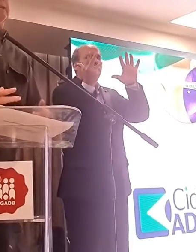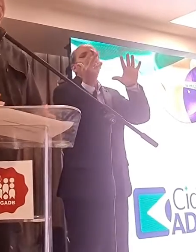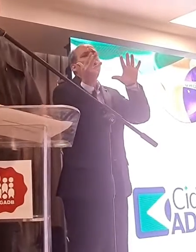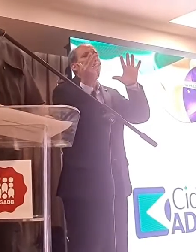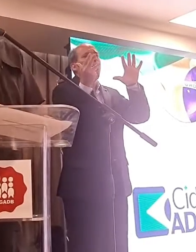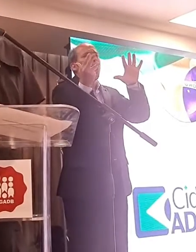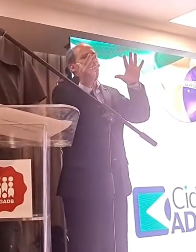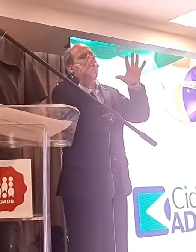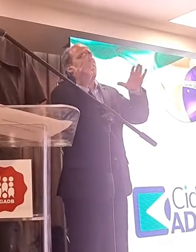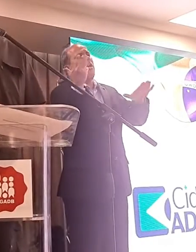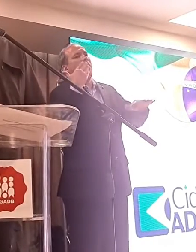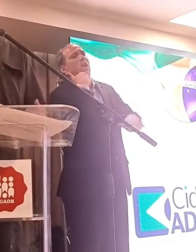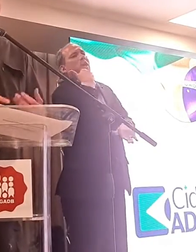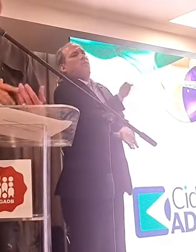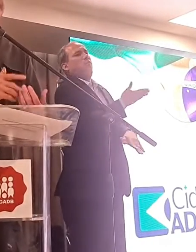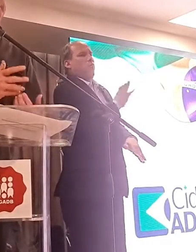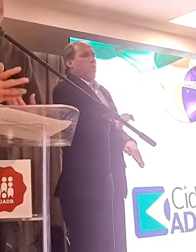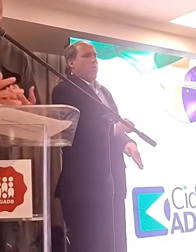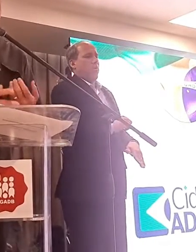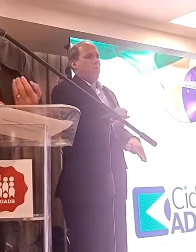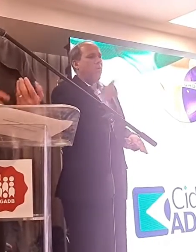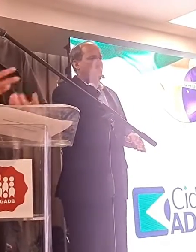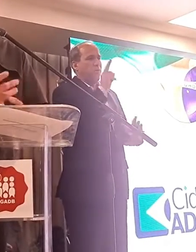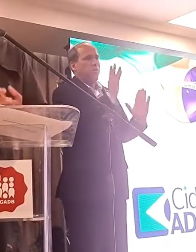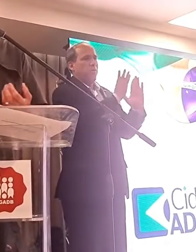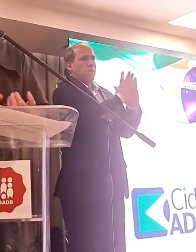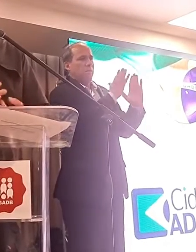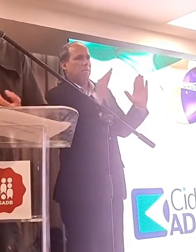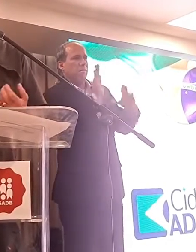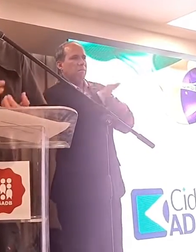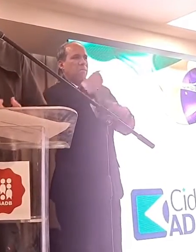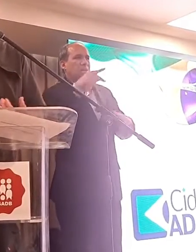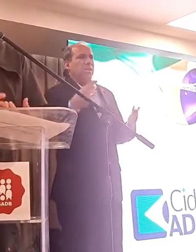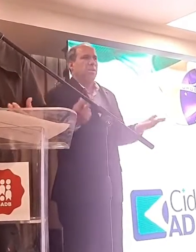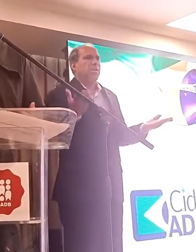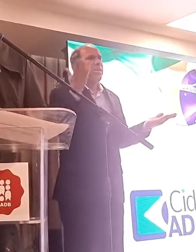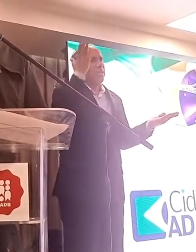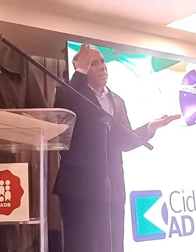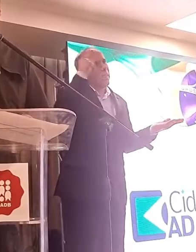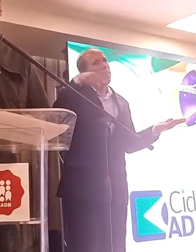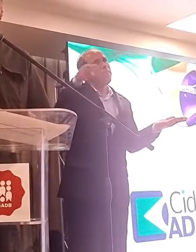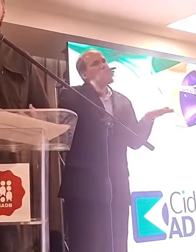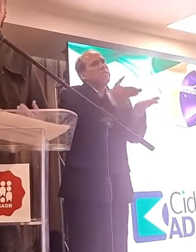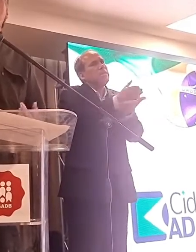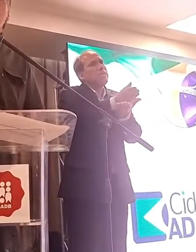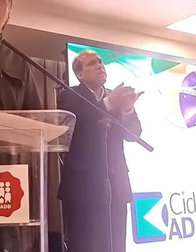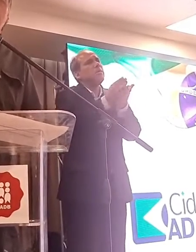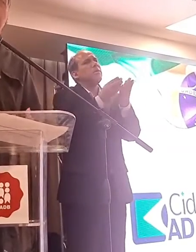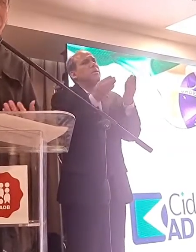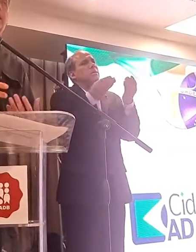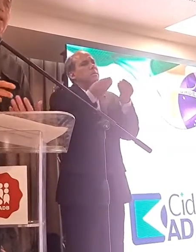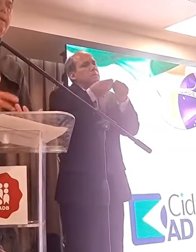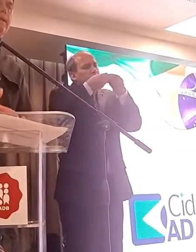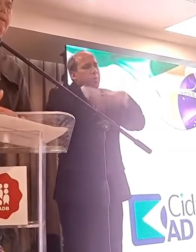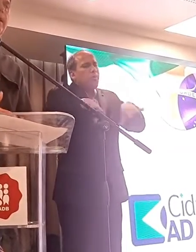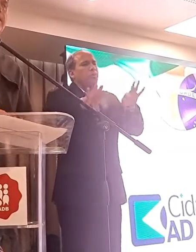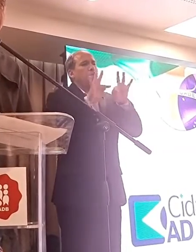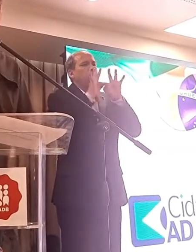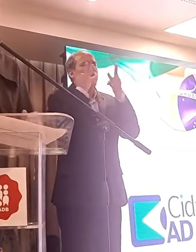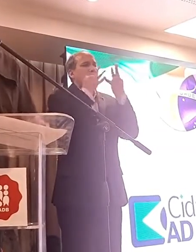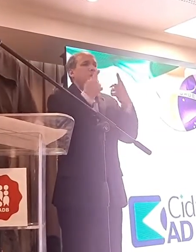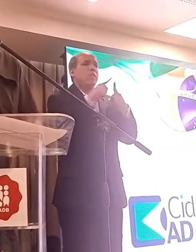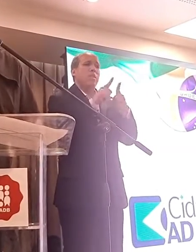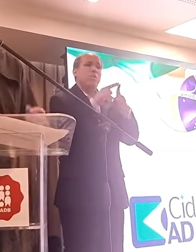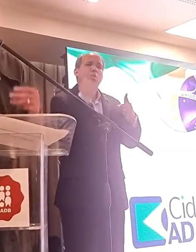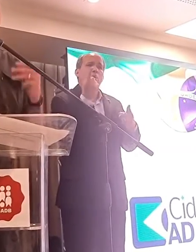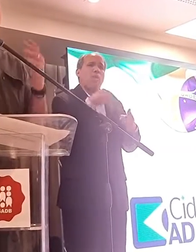sabe também que isso aí começa a mexer com a família. Nós somos contra a legalização